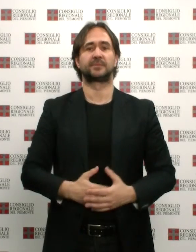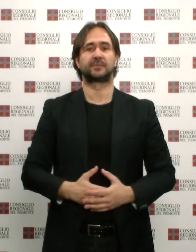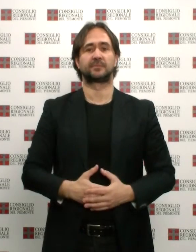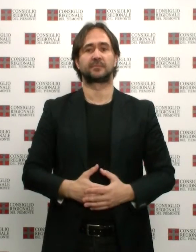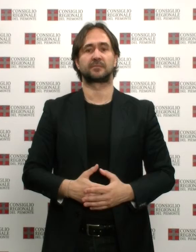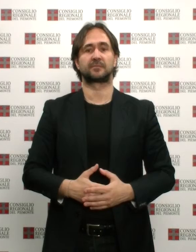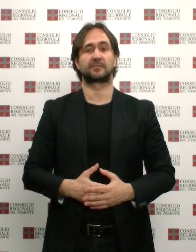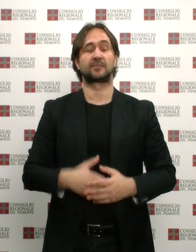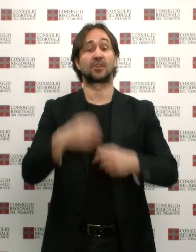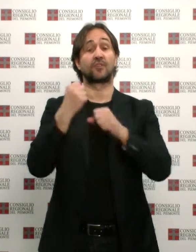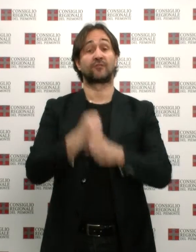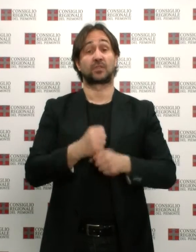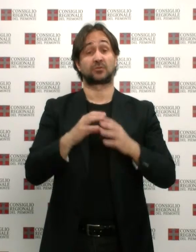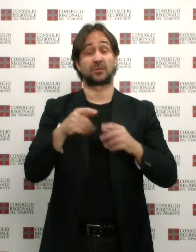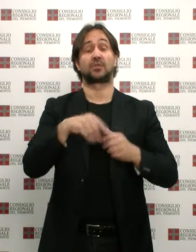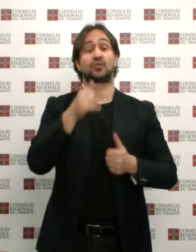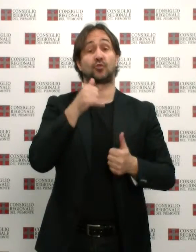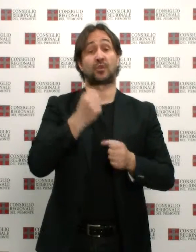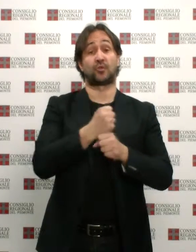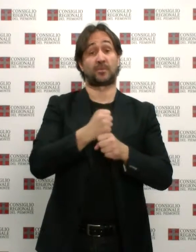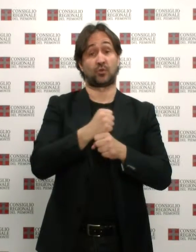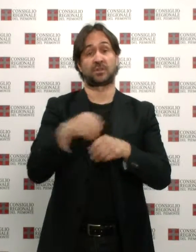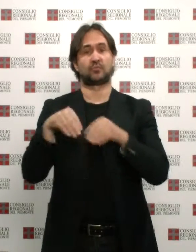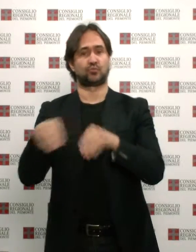Per la Fondazione Torino Piemonte Musei.